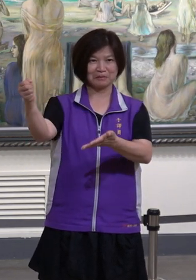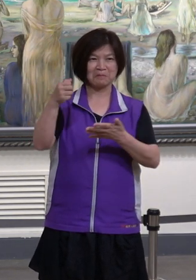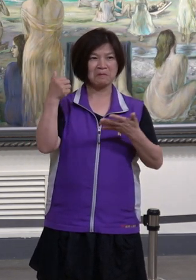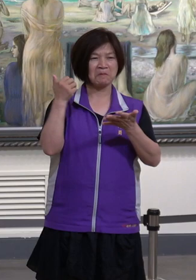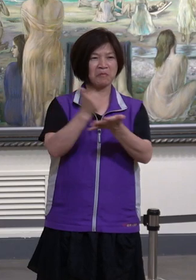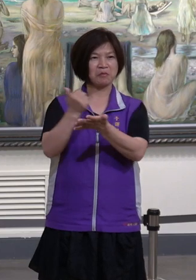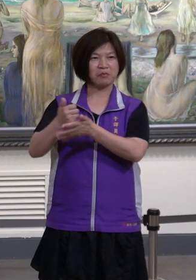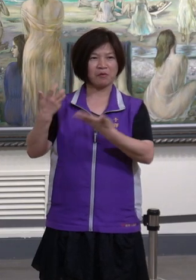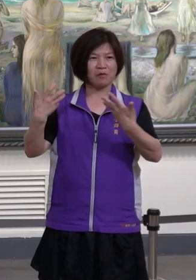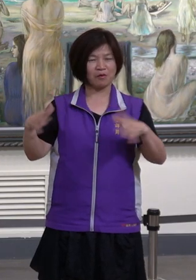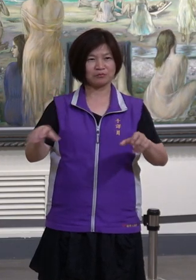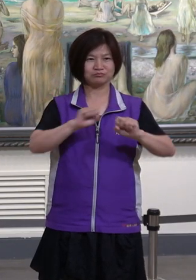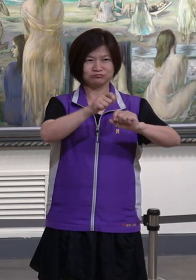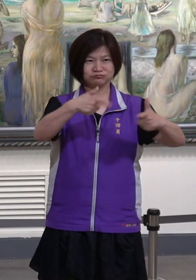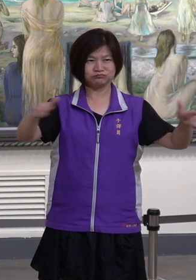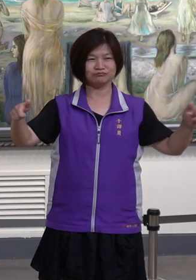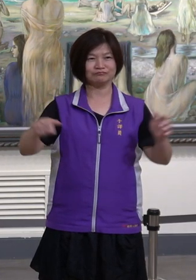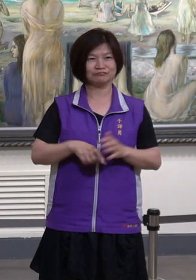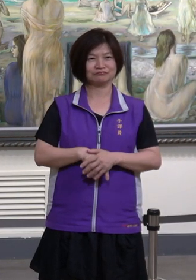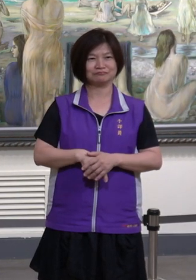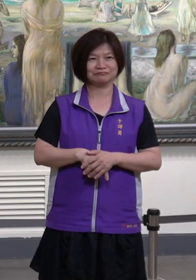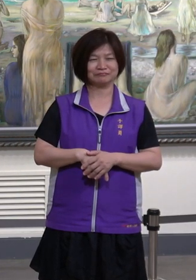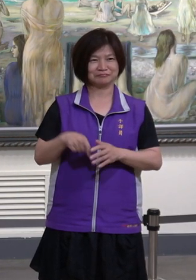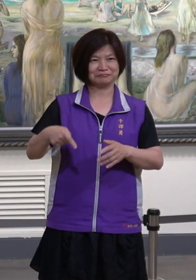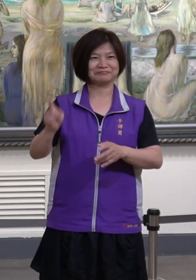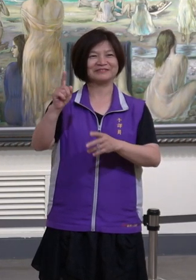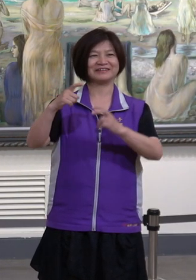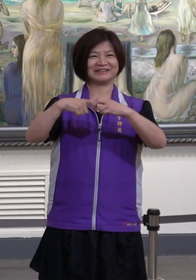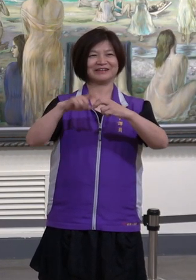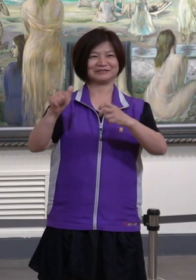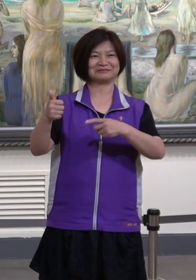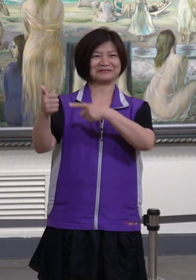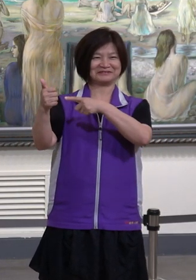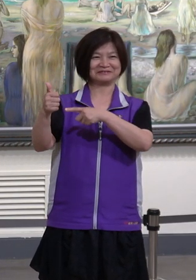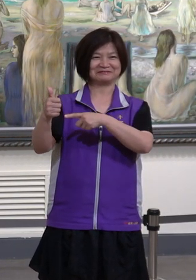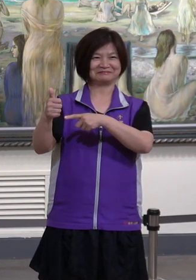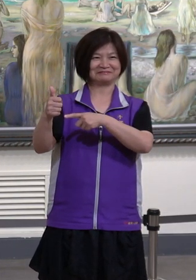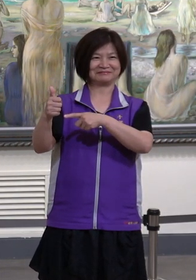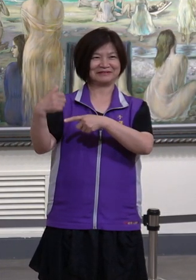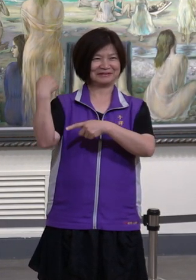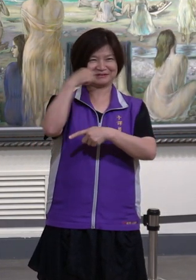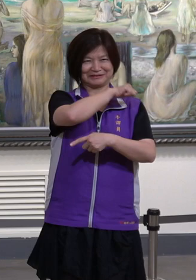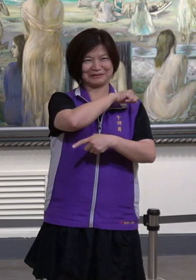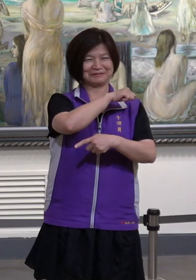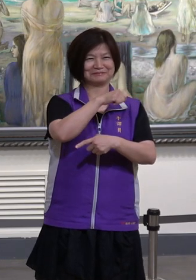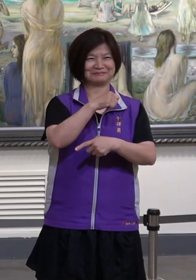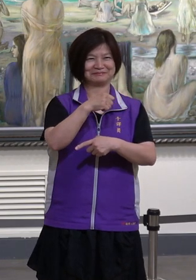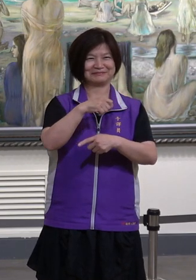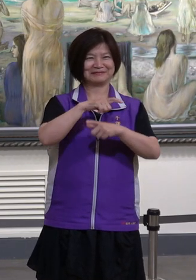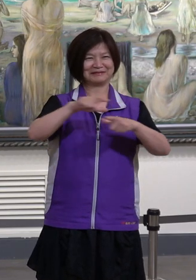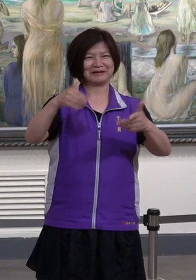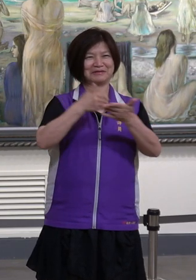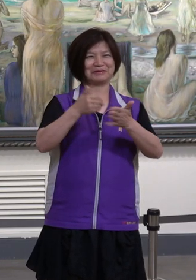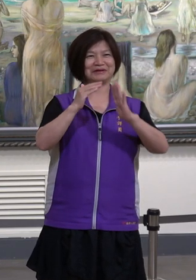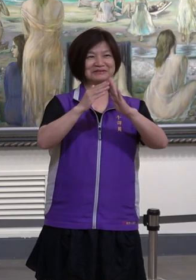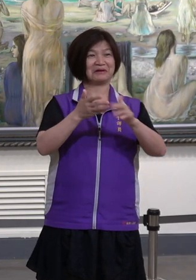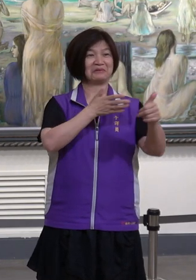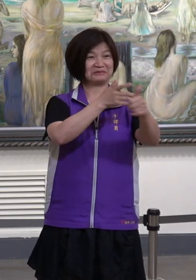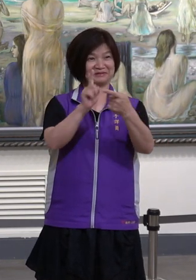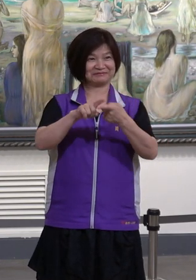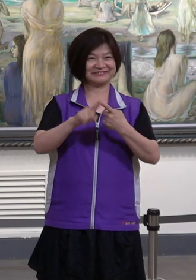的跨界的，只有李延春李老师是台湾唯一的大画家，说这对不